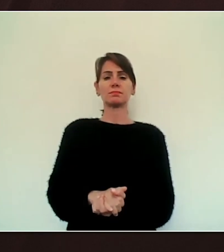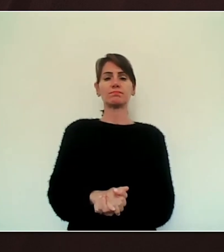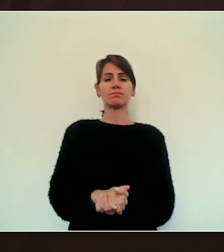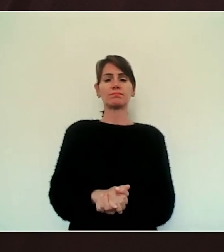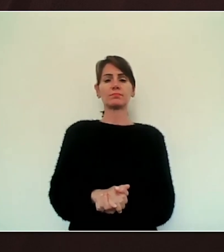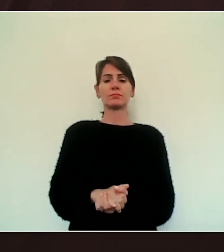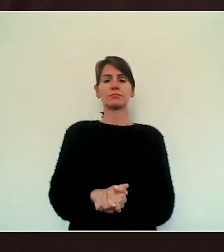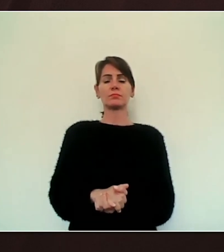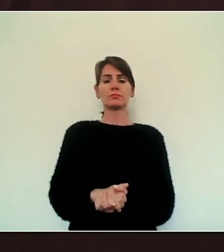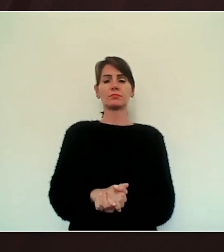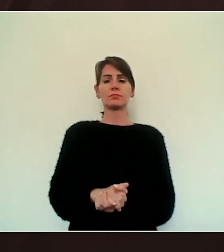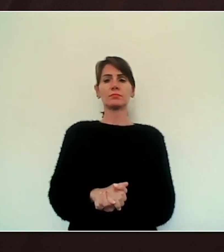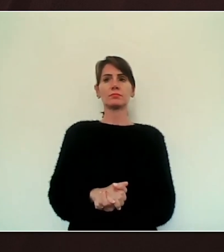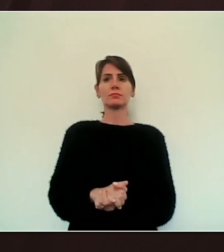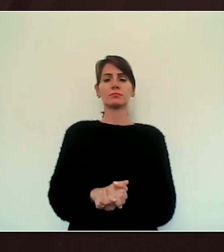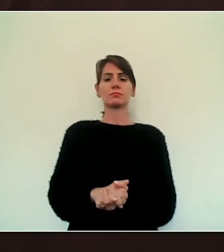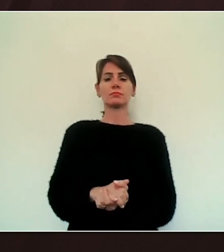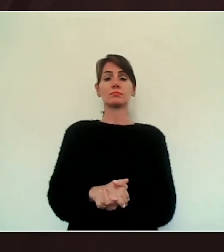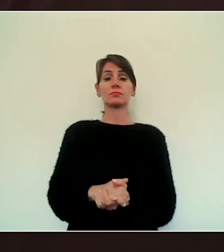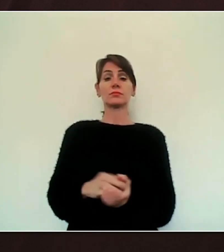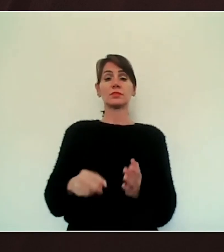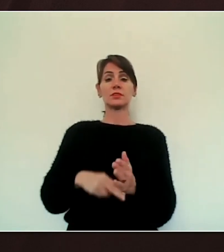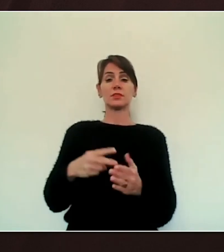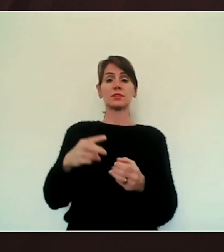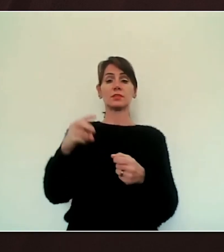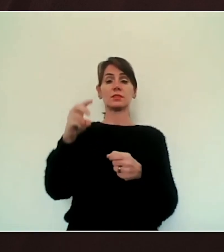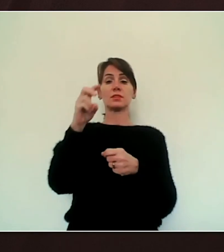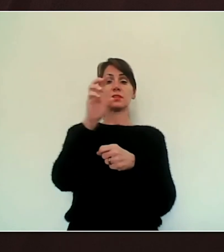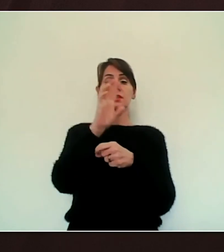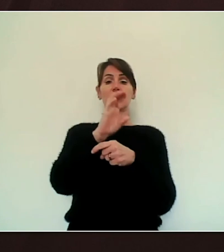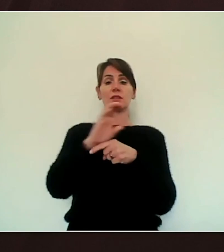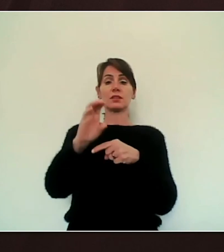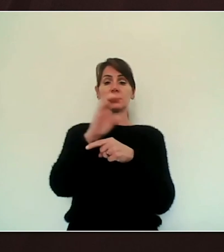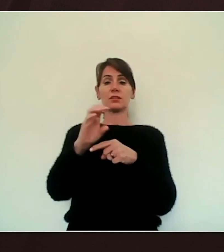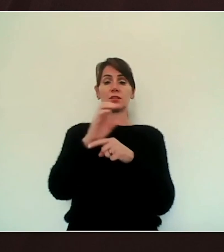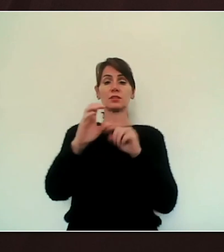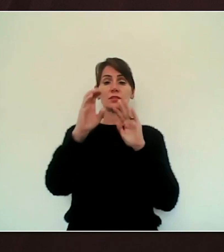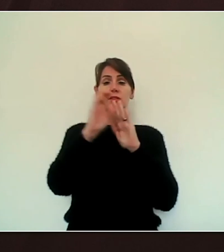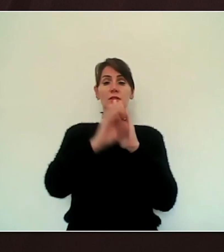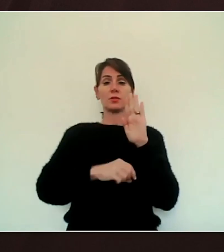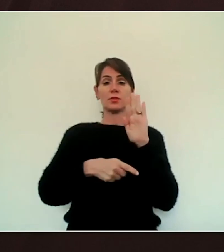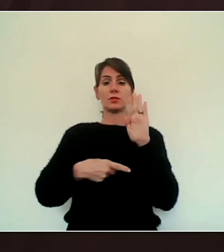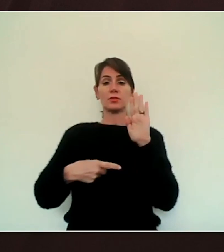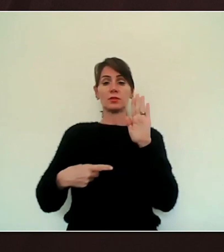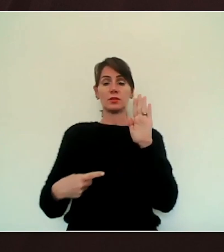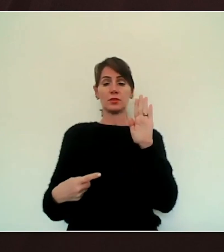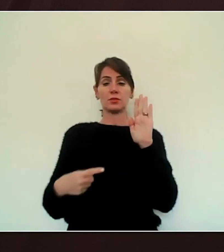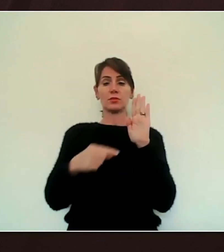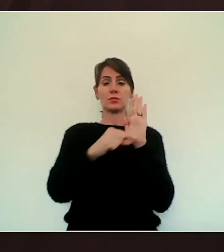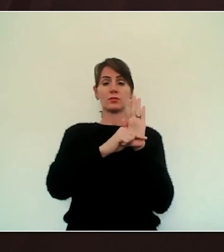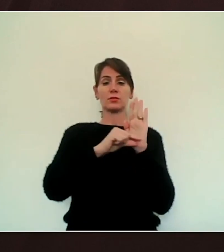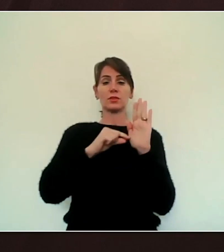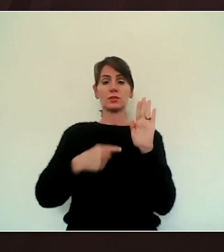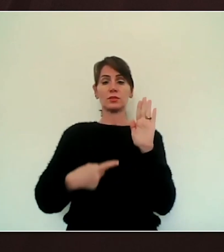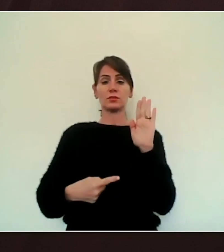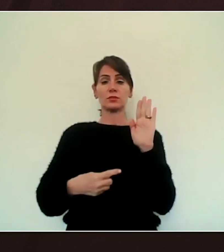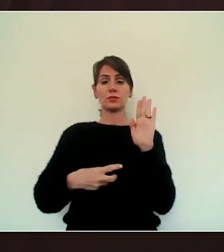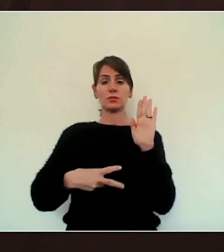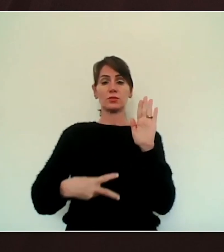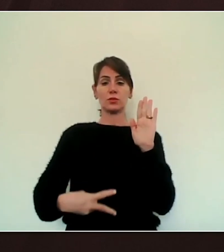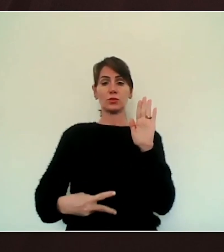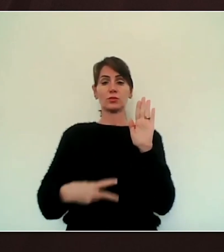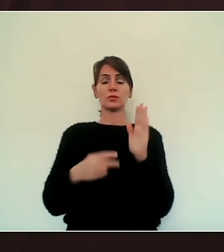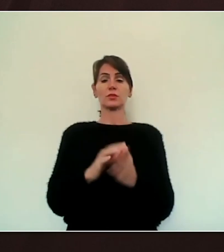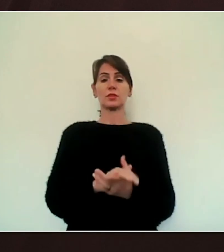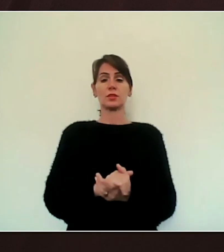segunda epístola aos Coríntios, capítulo 1, versículo 12. 2 Coríntios, capítulo 1, versículo 12. Estou repetindo porque